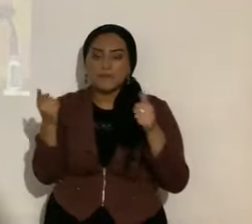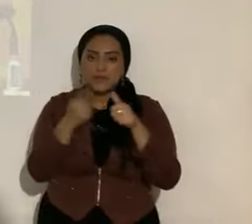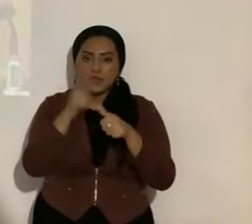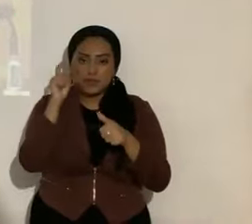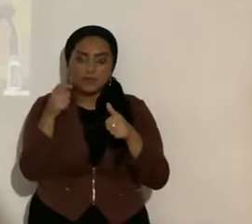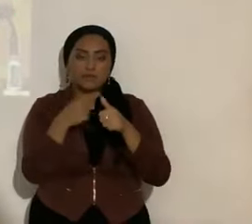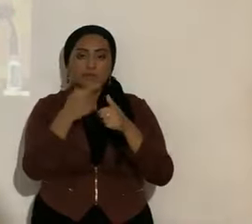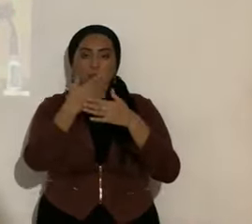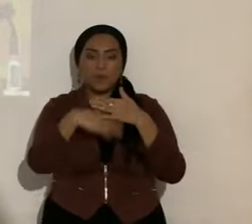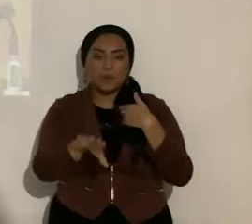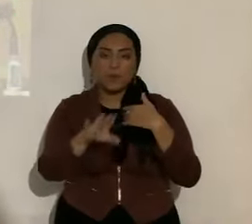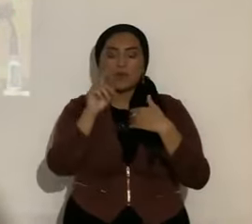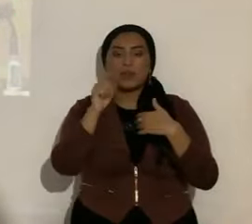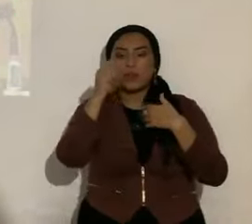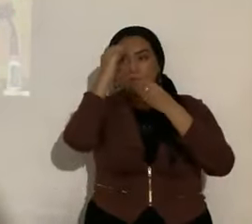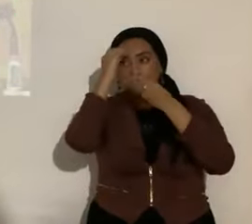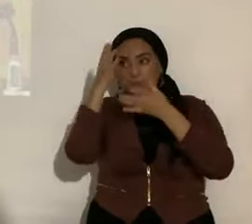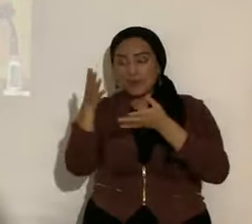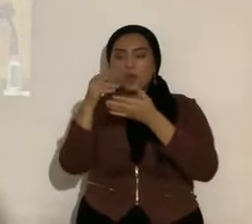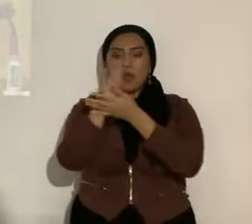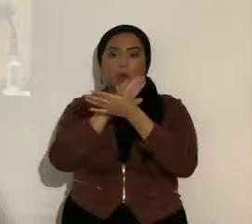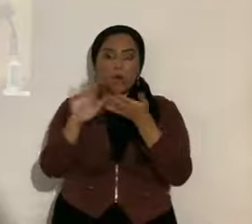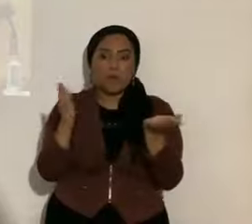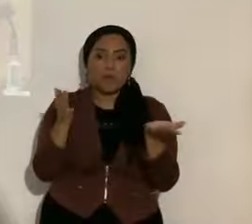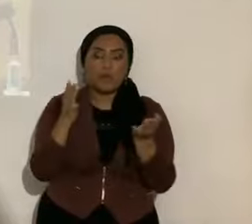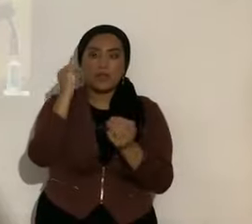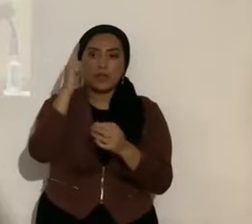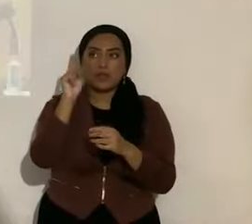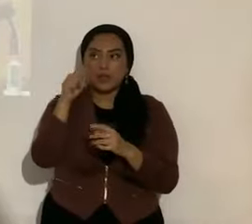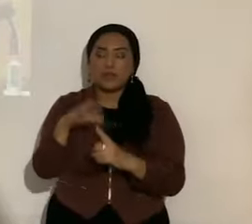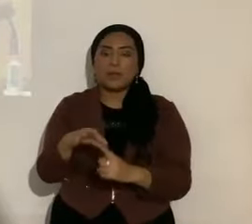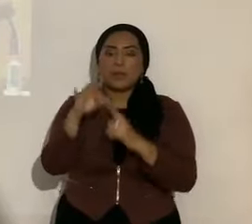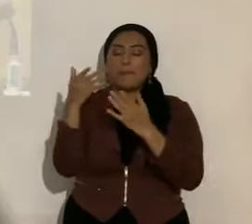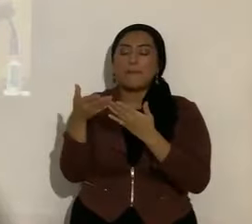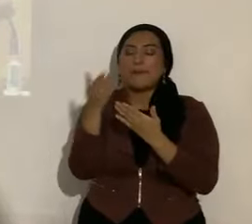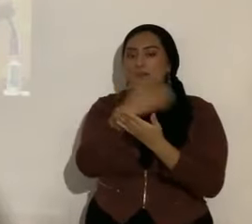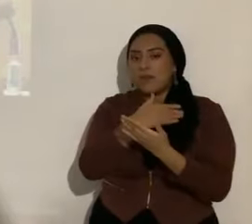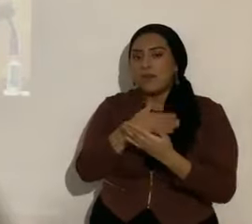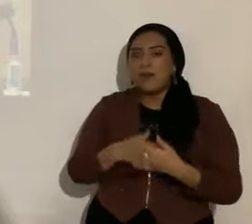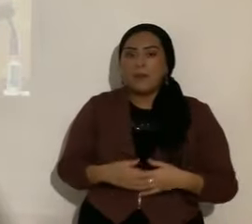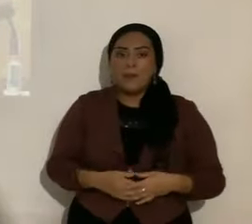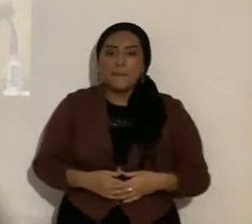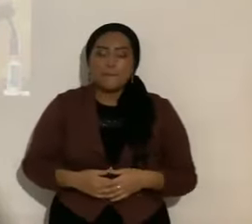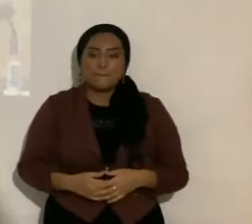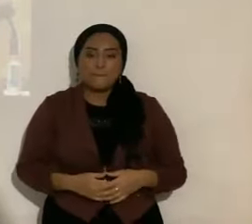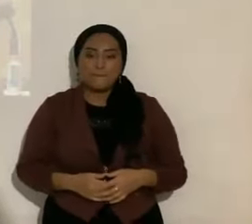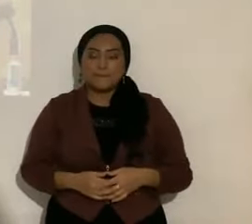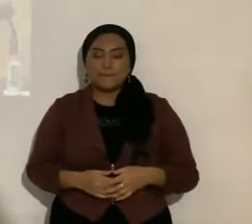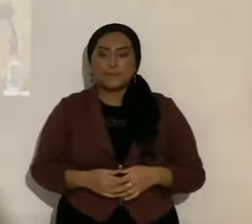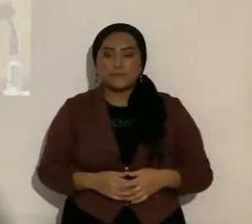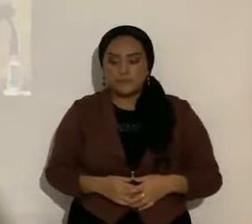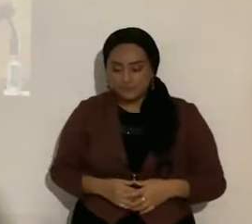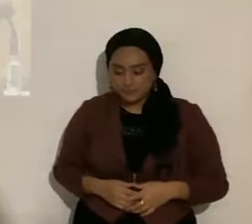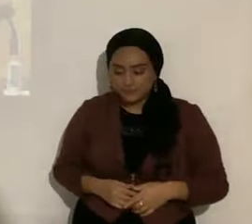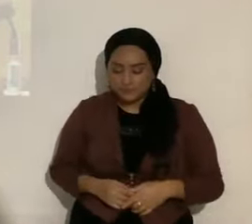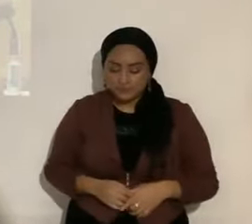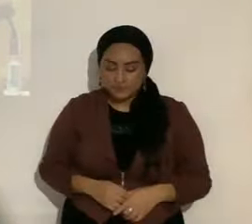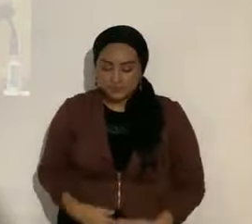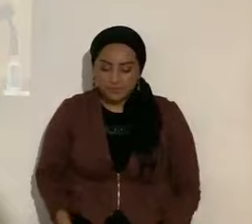primogénito, hay que ser obediente, hay que ser un santo y elegido de Yahweh antes. ¿Sí? ¿De acuerdo?